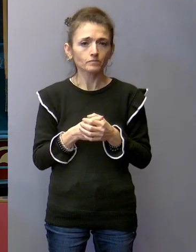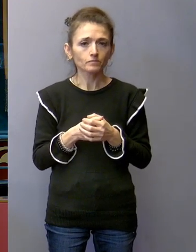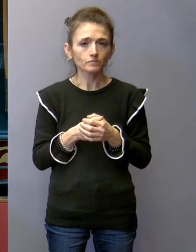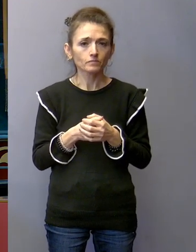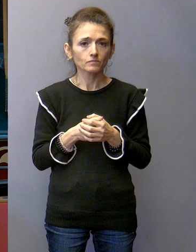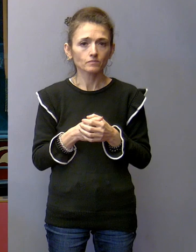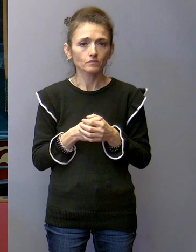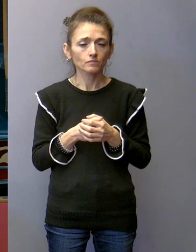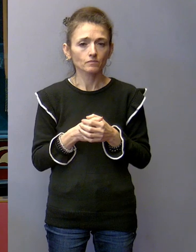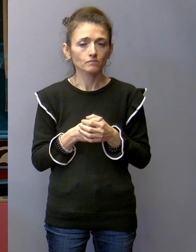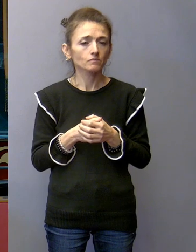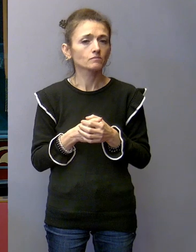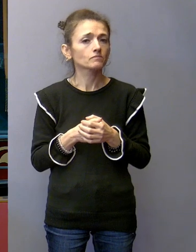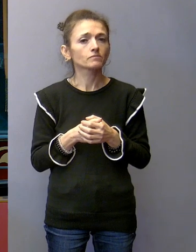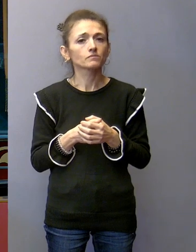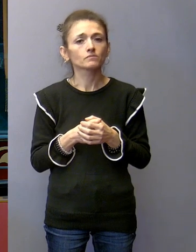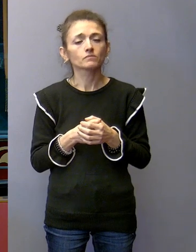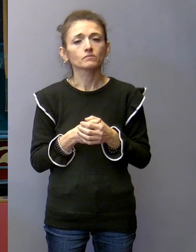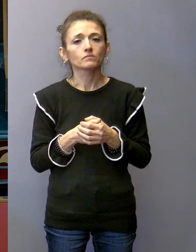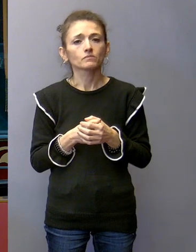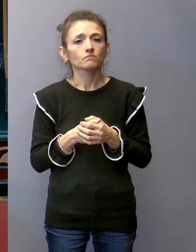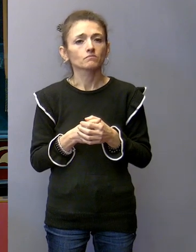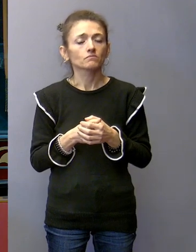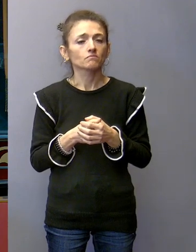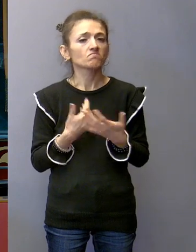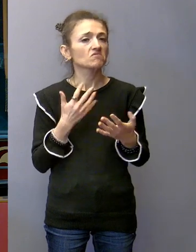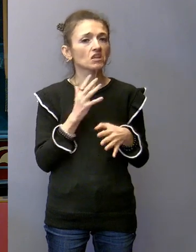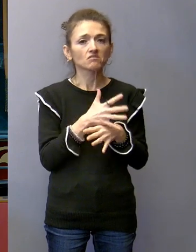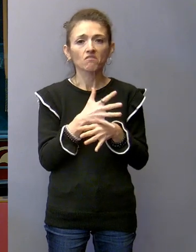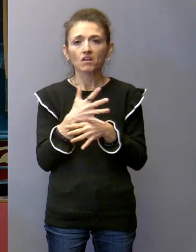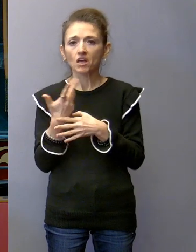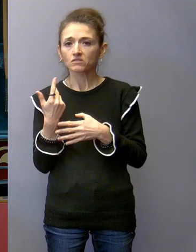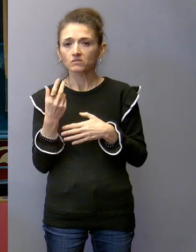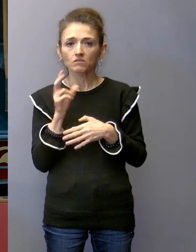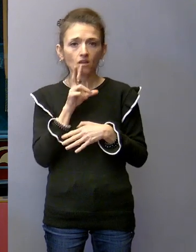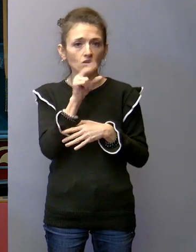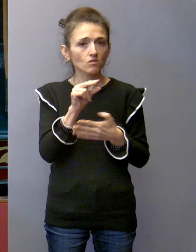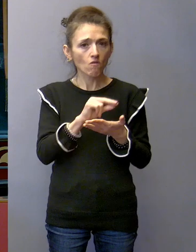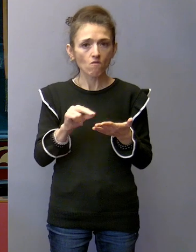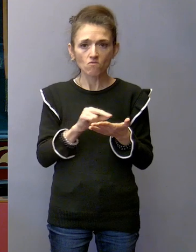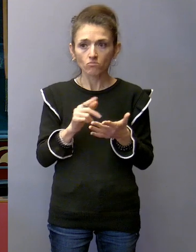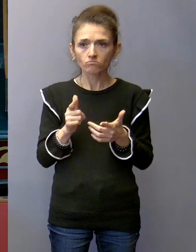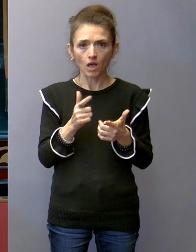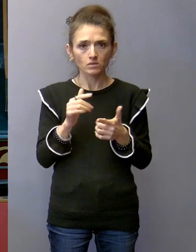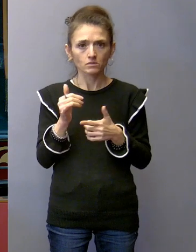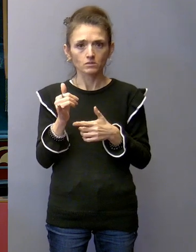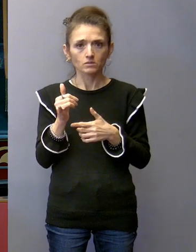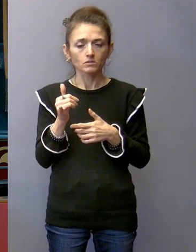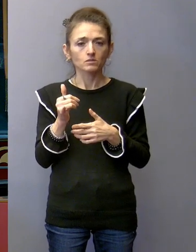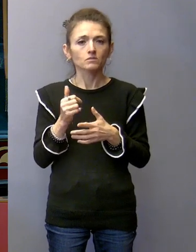bene se non ci sono altri interventi in dichiarazione di voto Sì prego